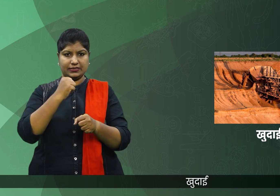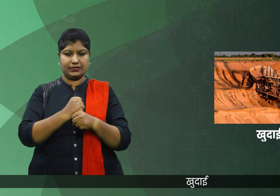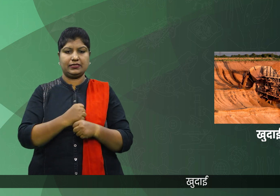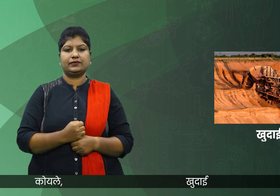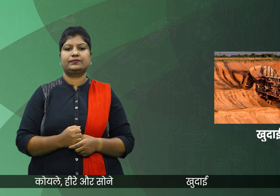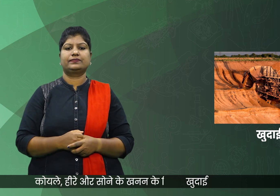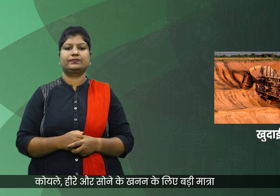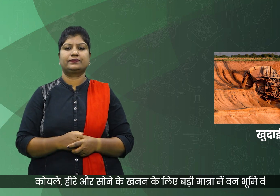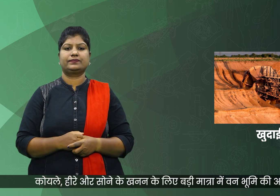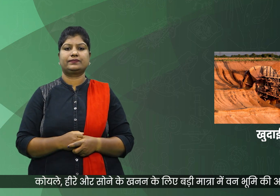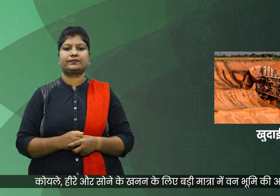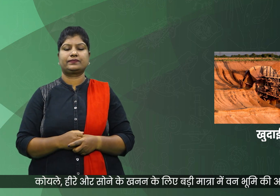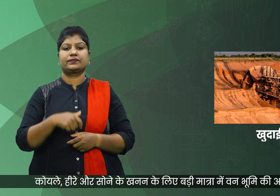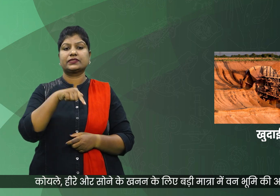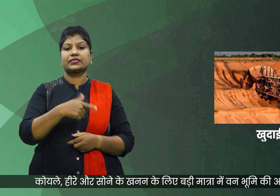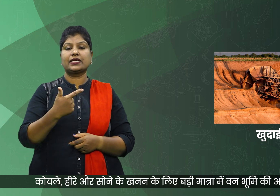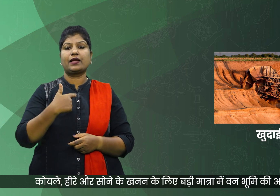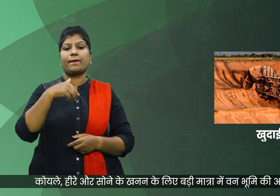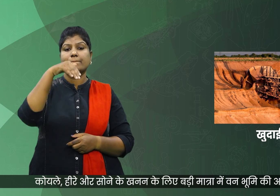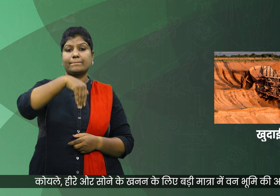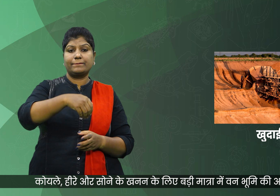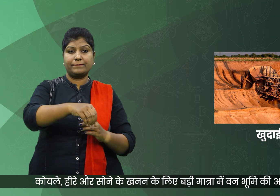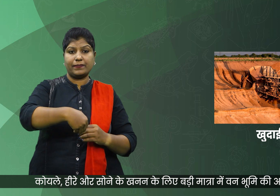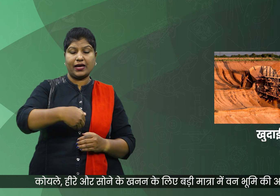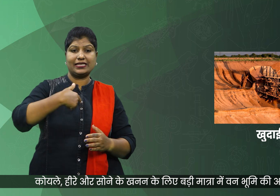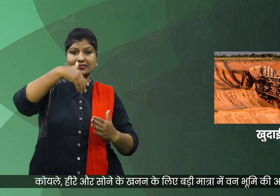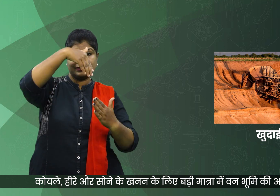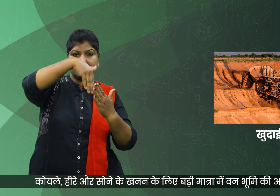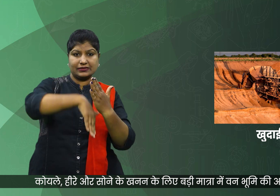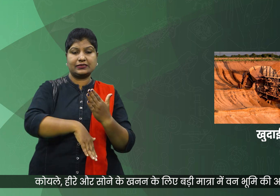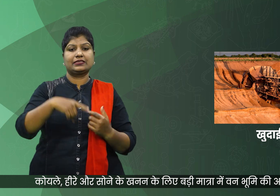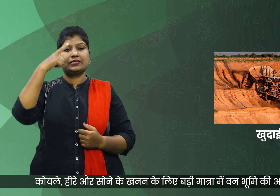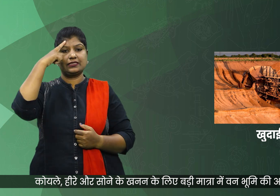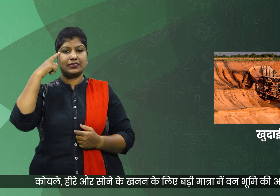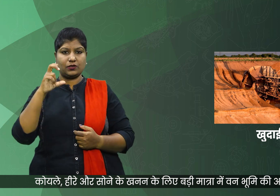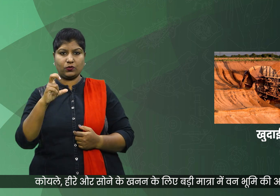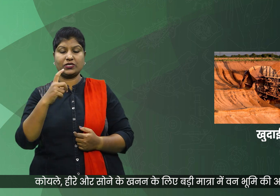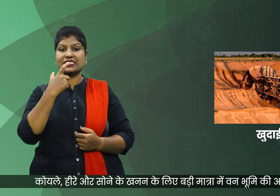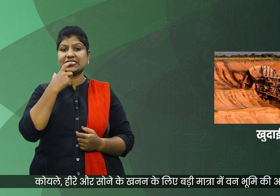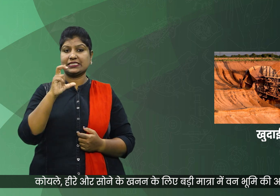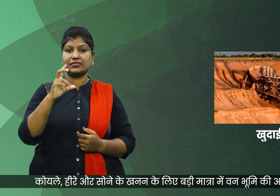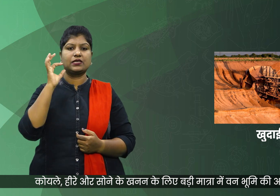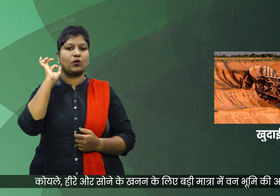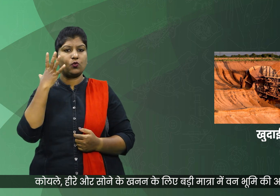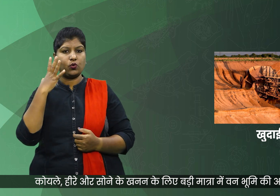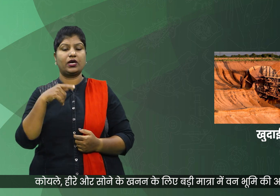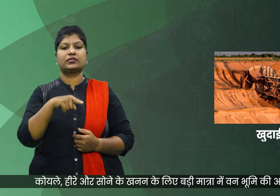कोईले, हीरे और सोने के खनन के लिए बड़ी मातरा में वन भूमी की